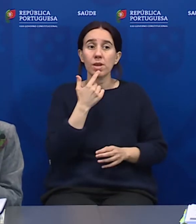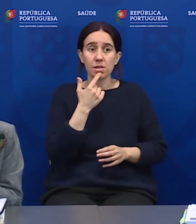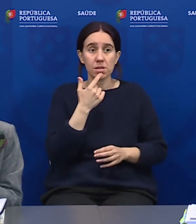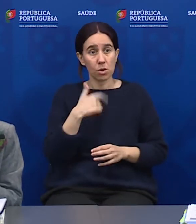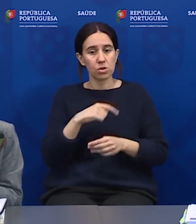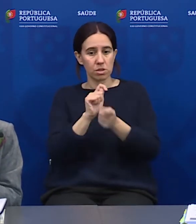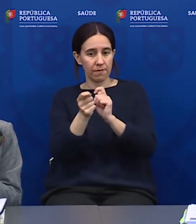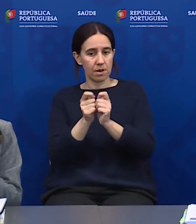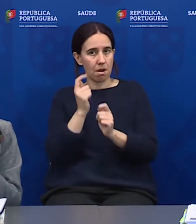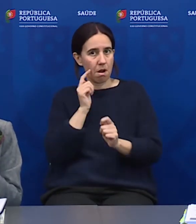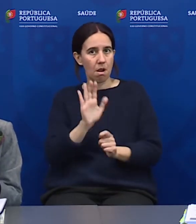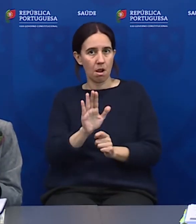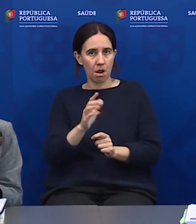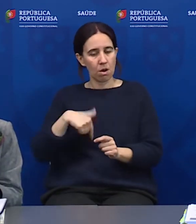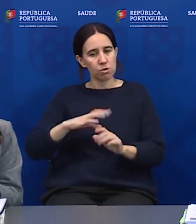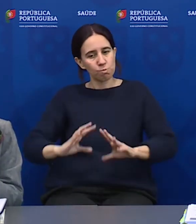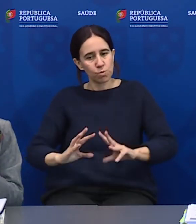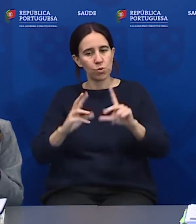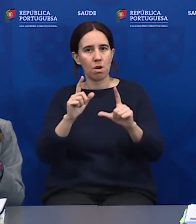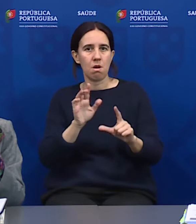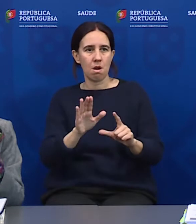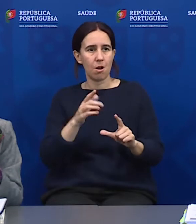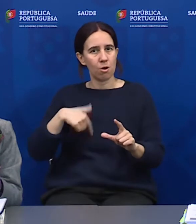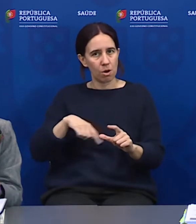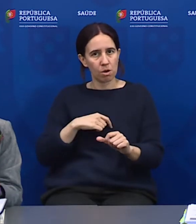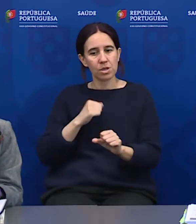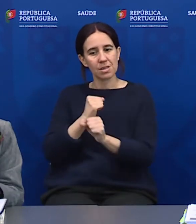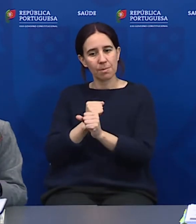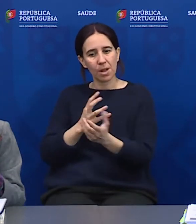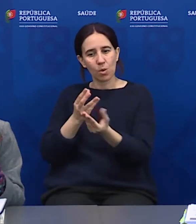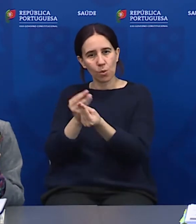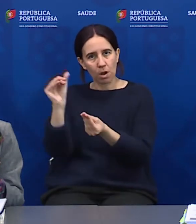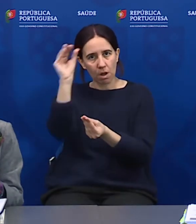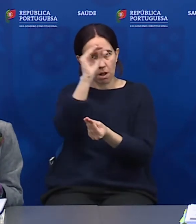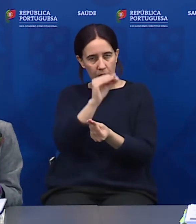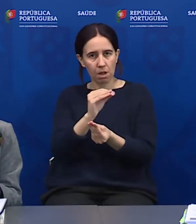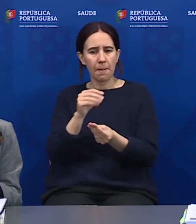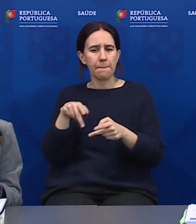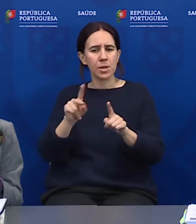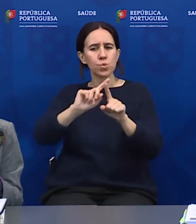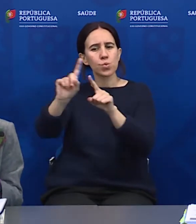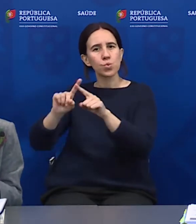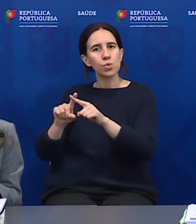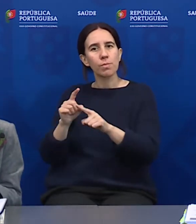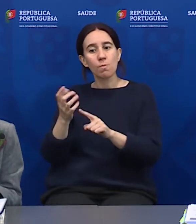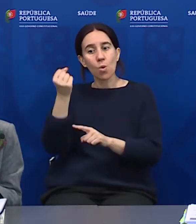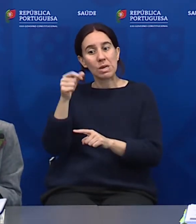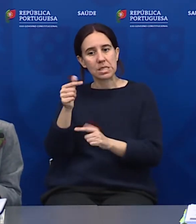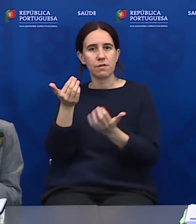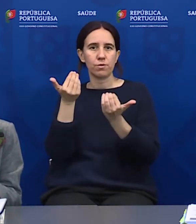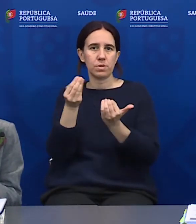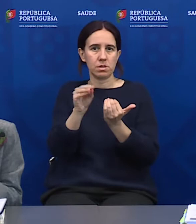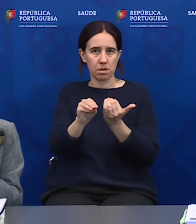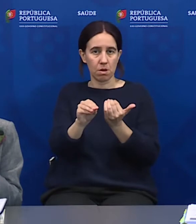estamos a afinar, estamos a melhorar. Estamos a trabalhar com o nível local através de outras metodologias para conseguir essa informação